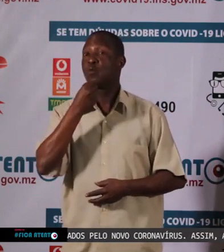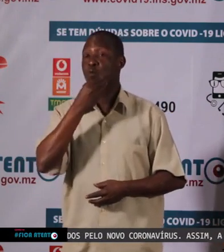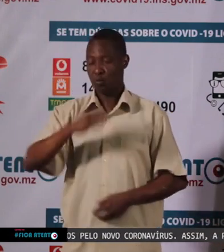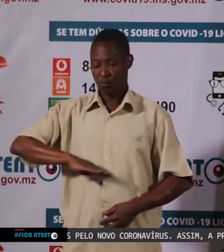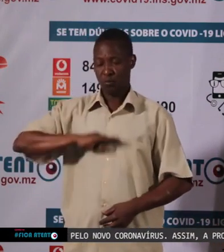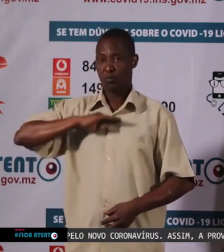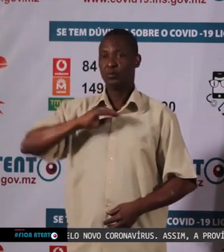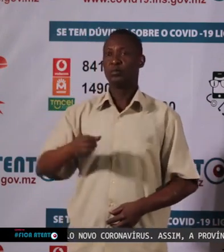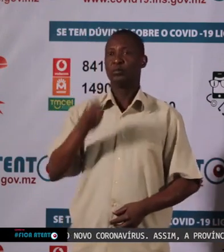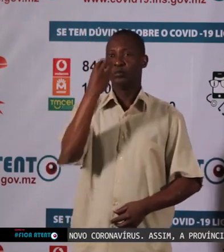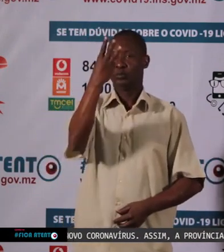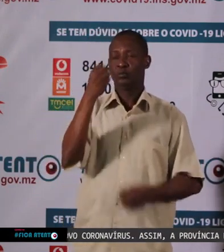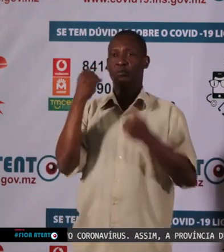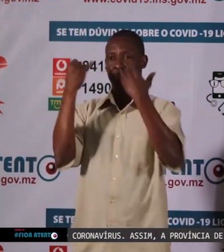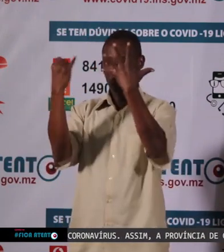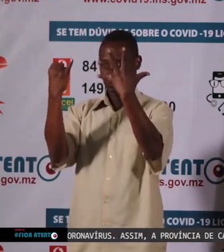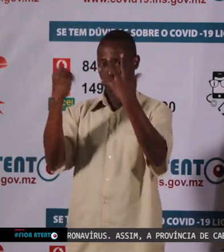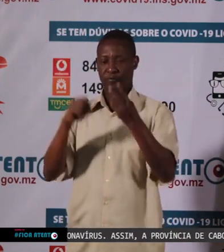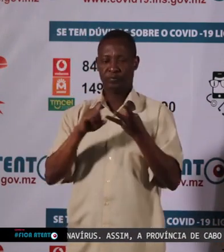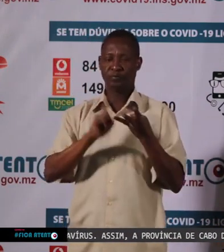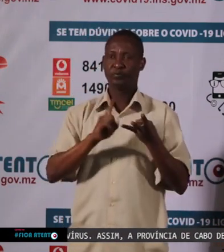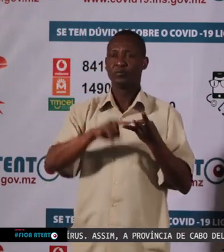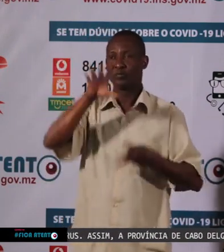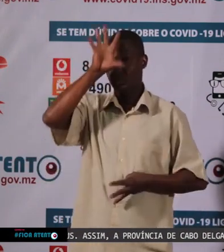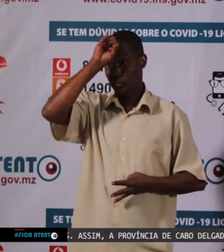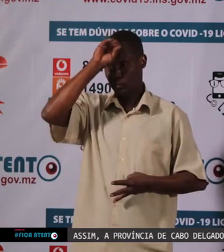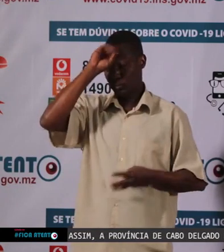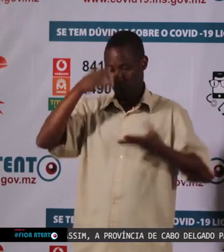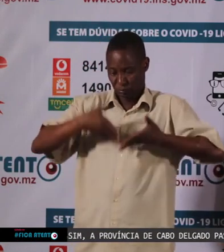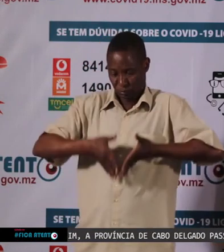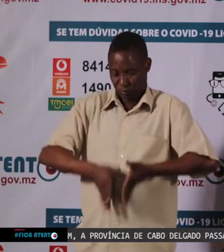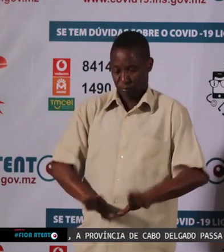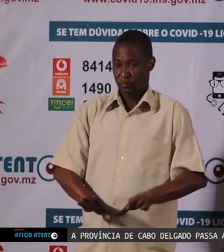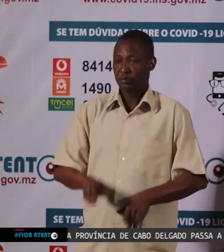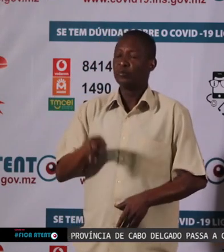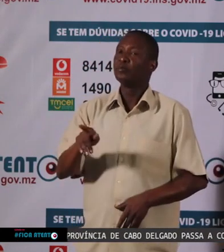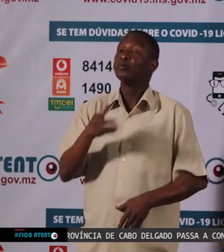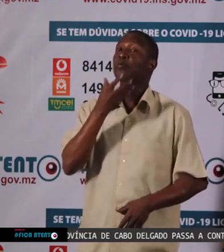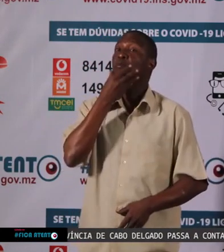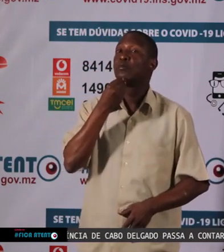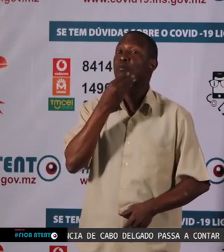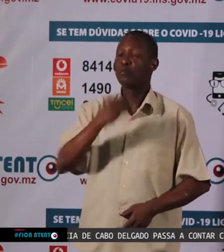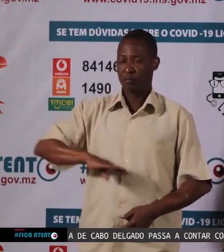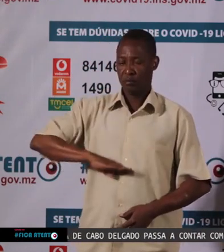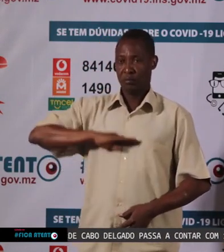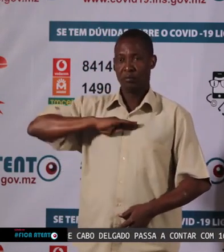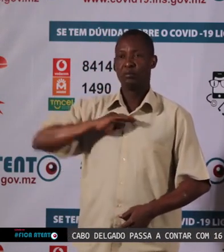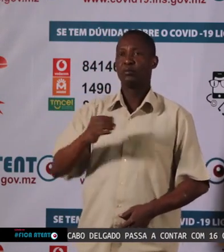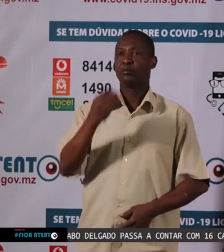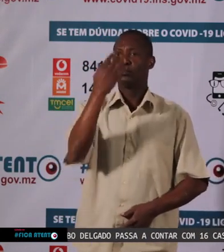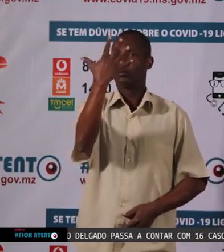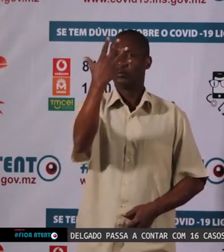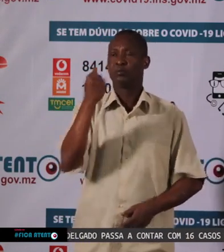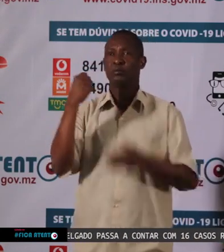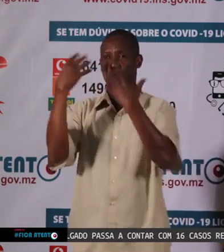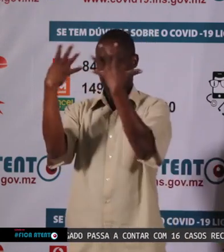idade, um indivíduo de nacionalidade sul-africana, sexo masculino de 59 anos de